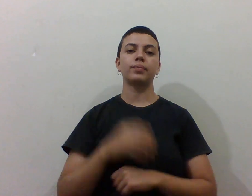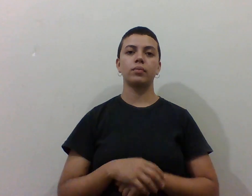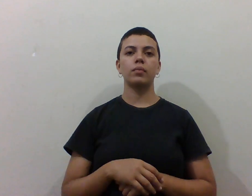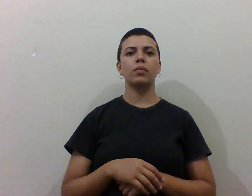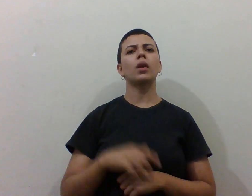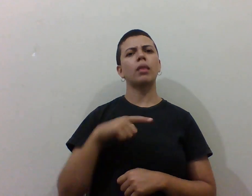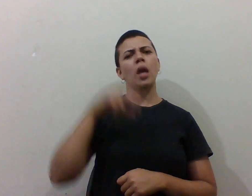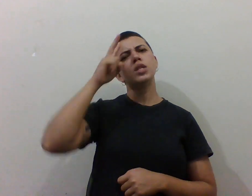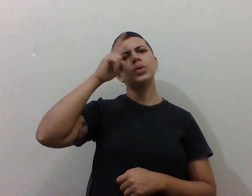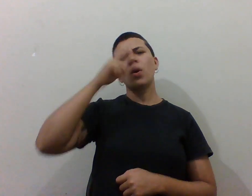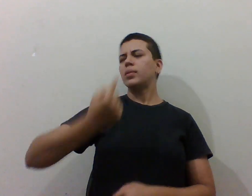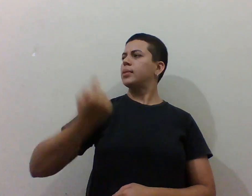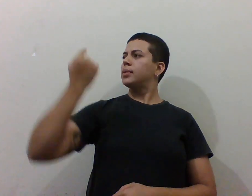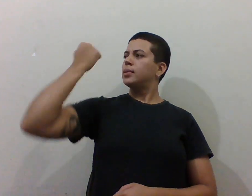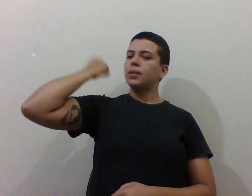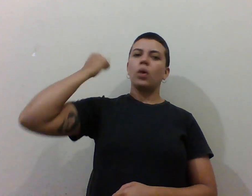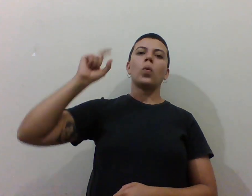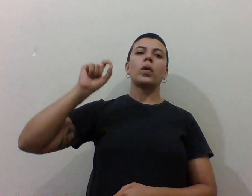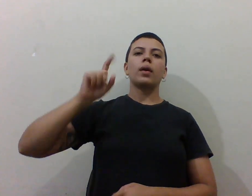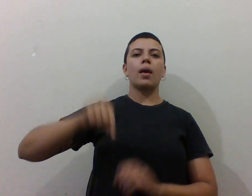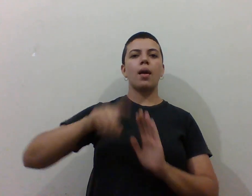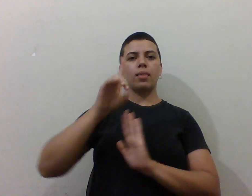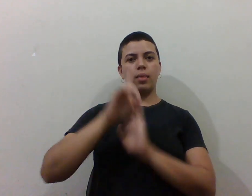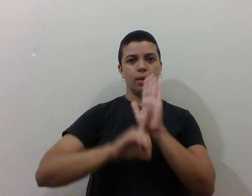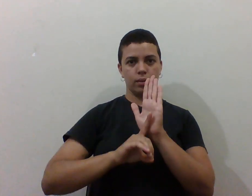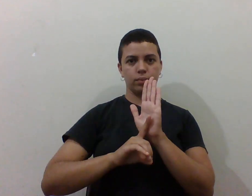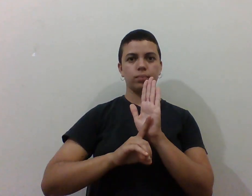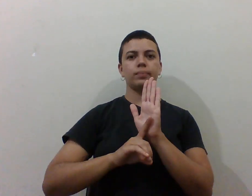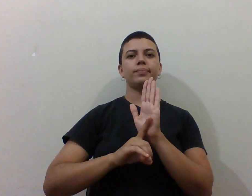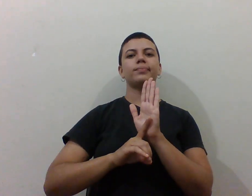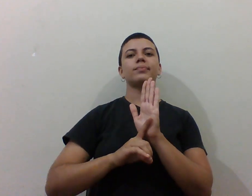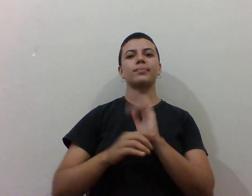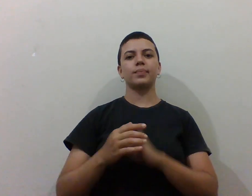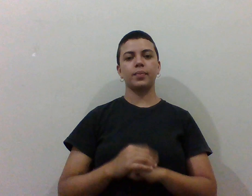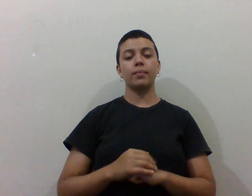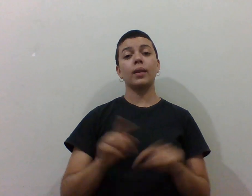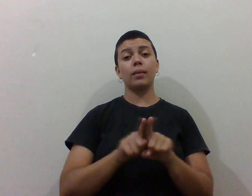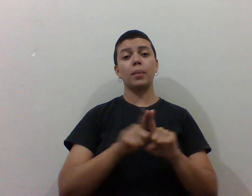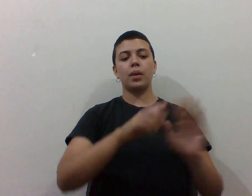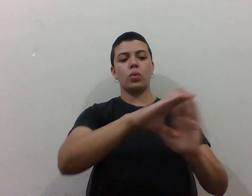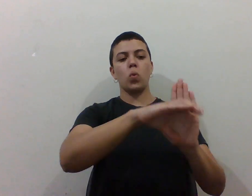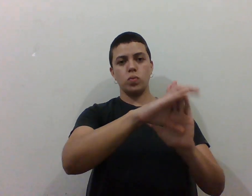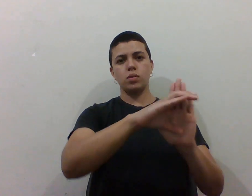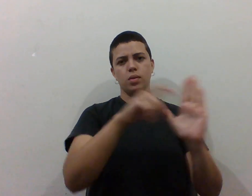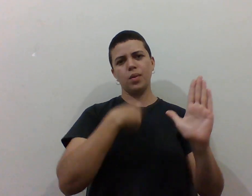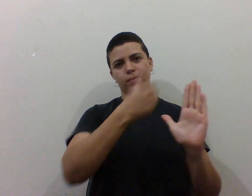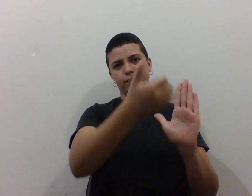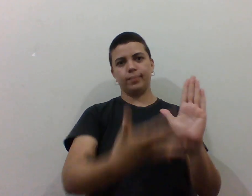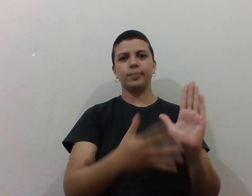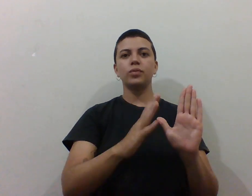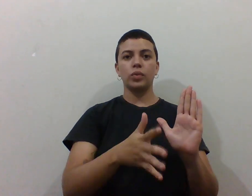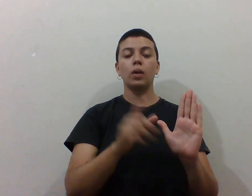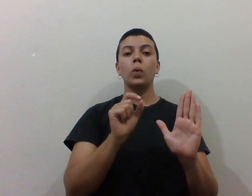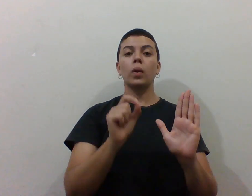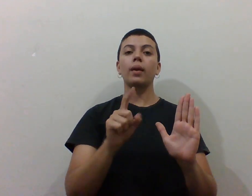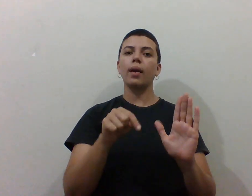do reconhecimento de direitos, após mencionar o conceito dos direitos humanos, diz um bocado daquilo que eu intenciono trazer aqui nessa